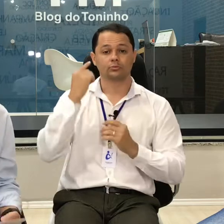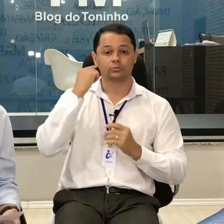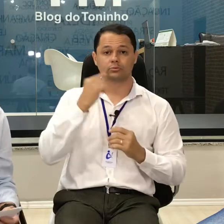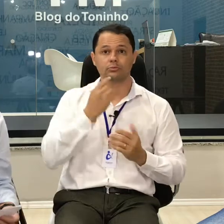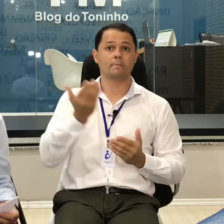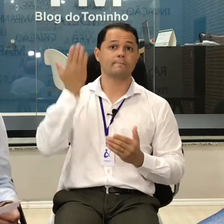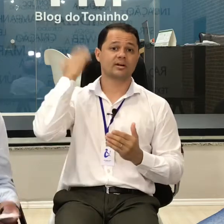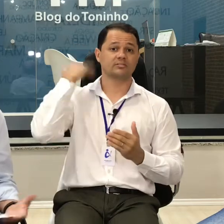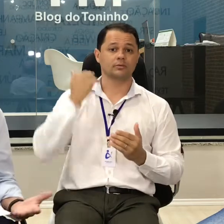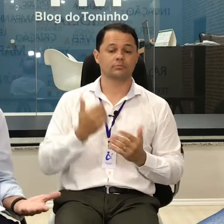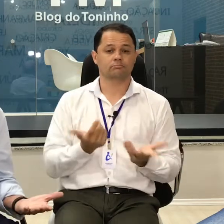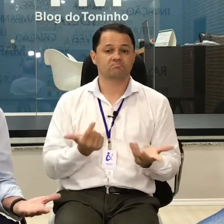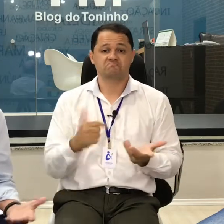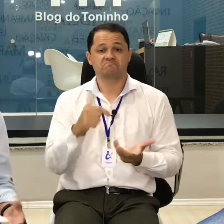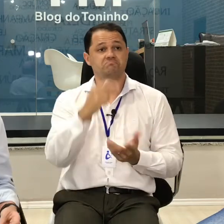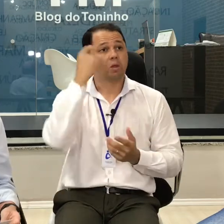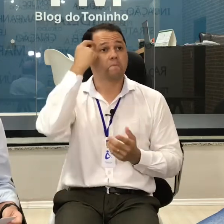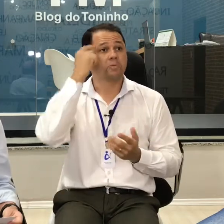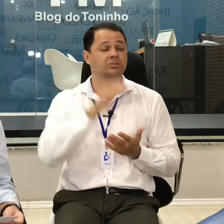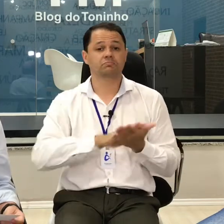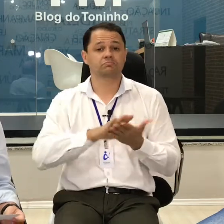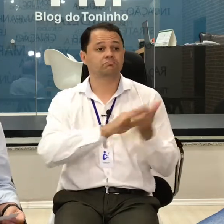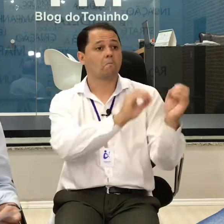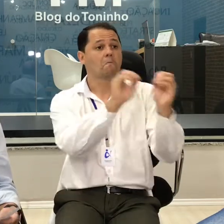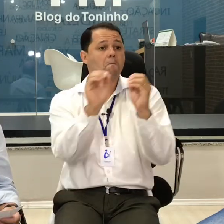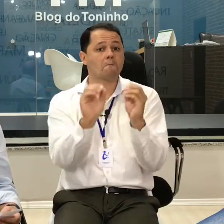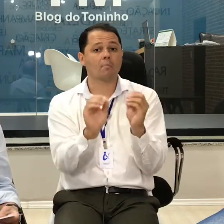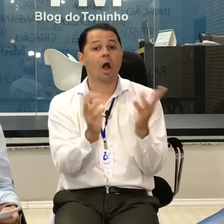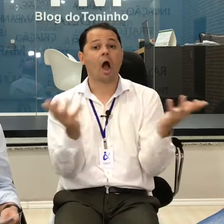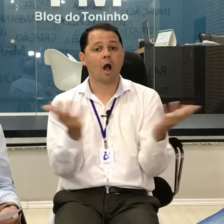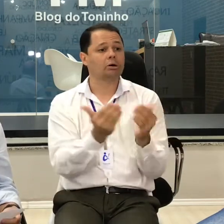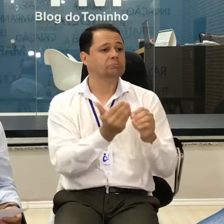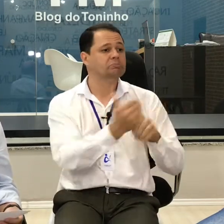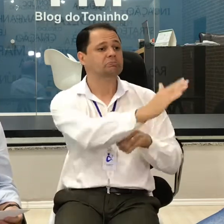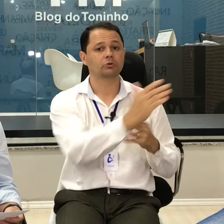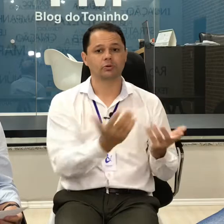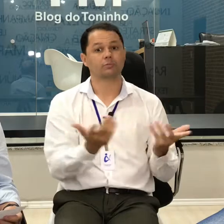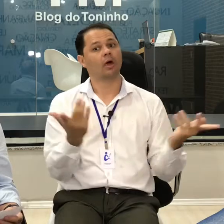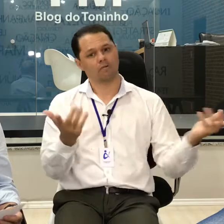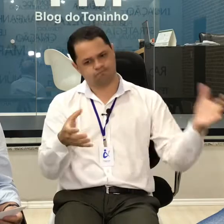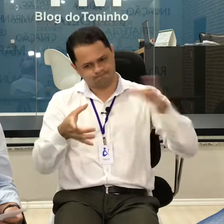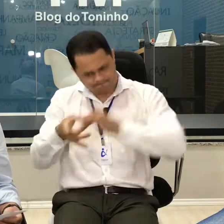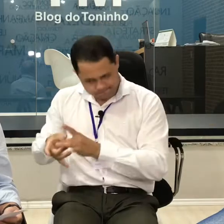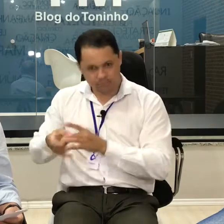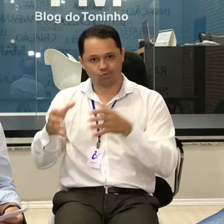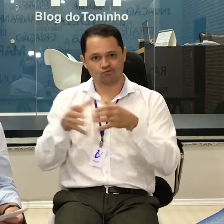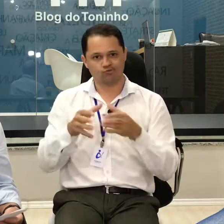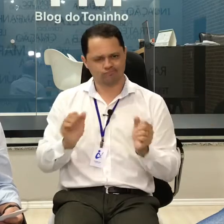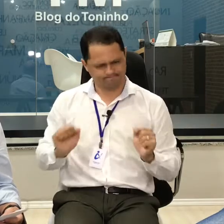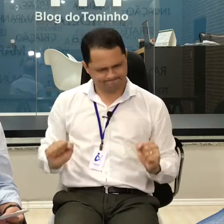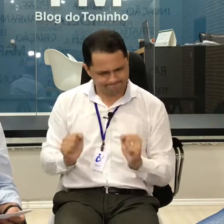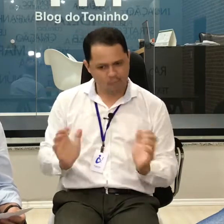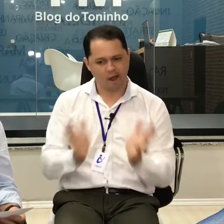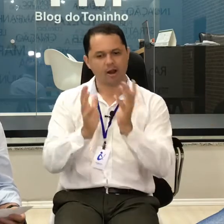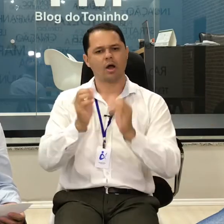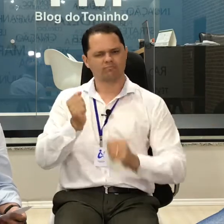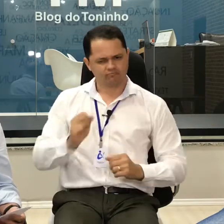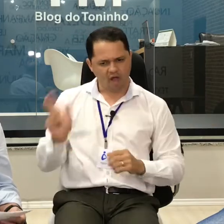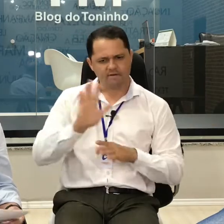então a gente nem pensava, mas é uma comunidade praticamente excluída. Então a gente tem que participar, dar valor a essa empresa